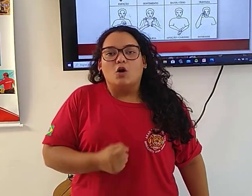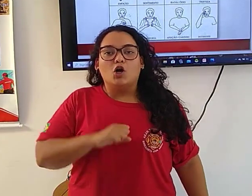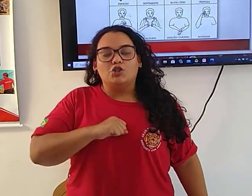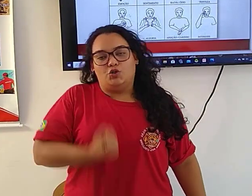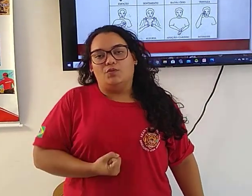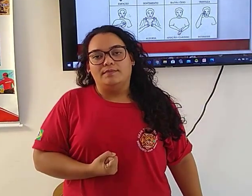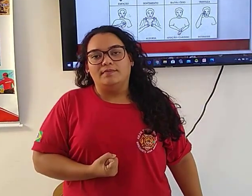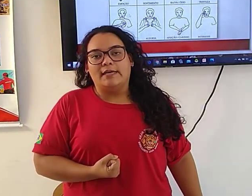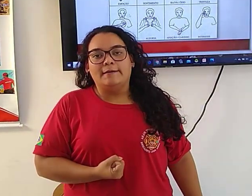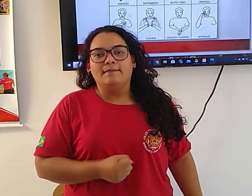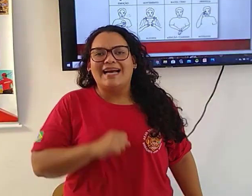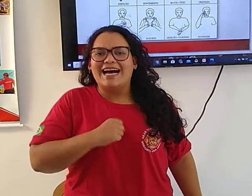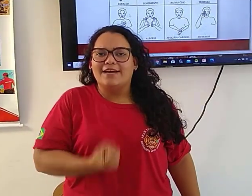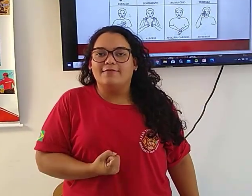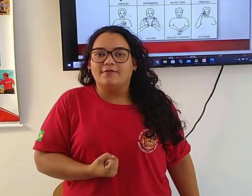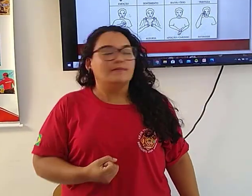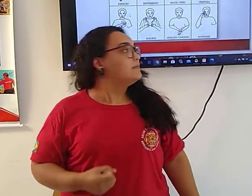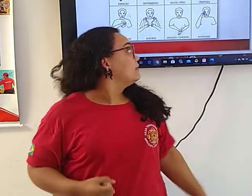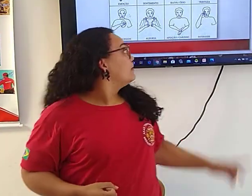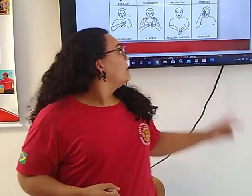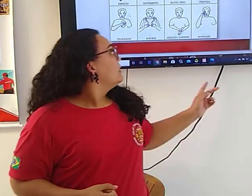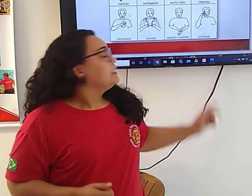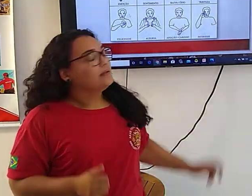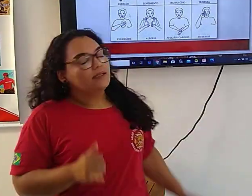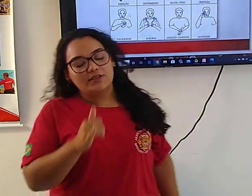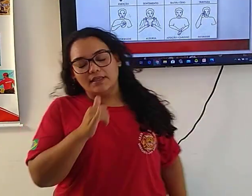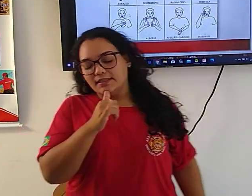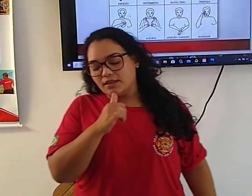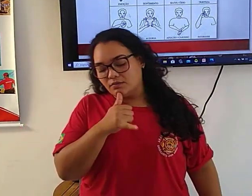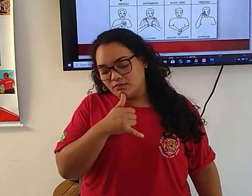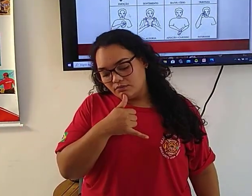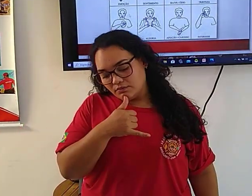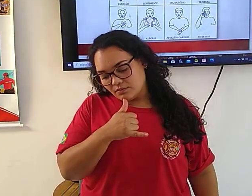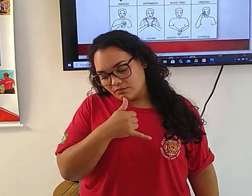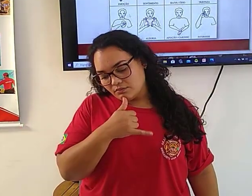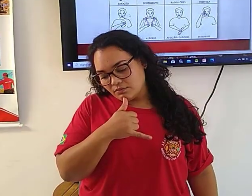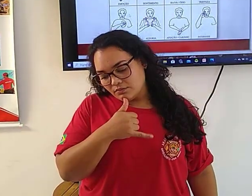ódio, né? Raiva. Tristeza.